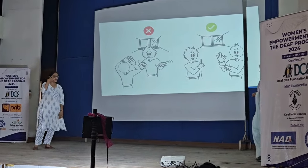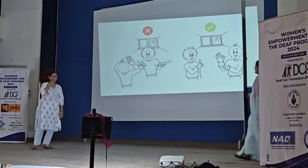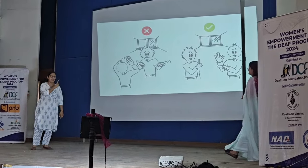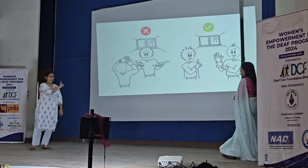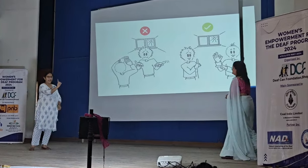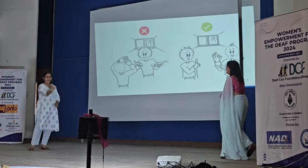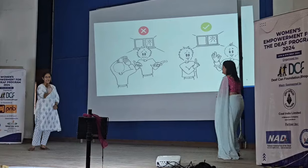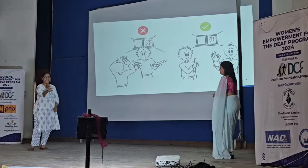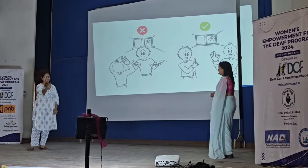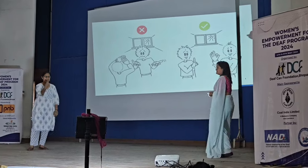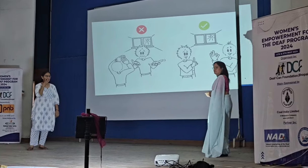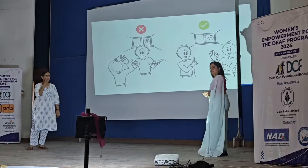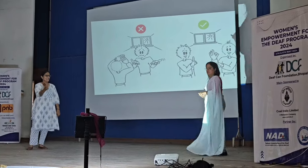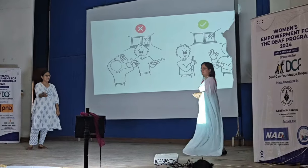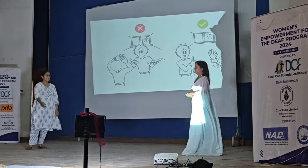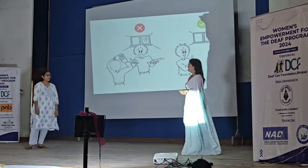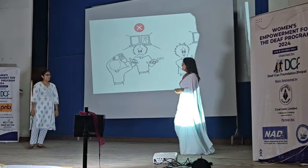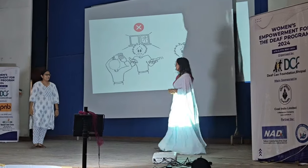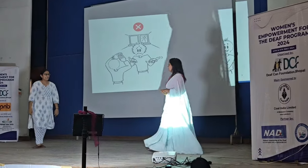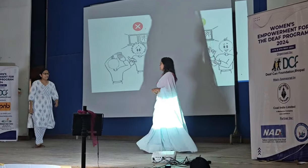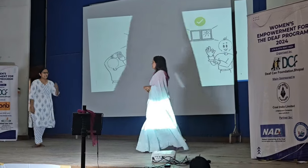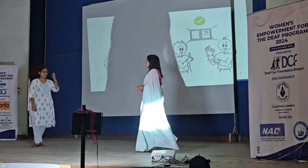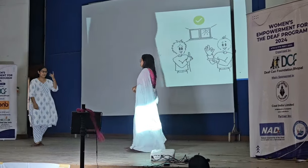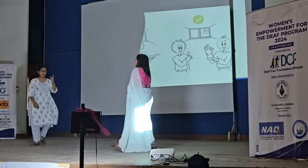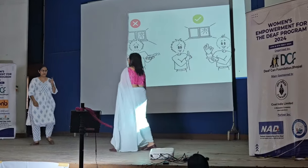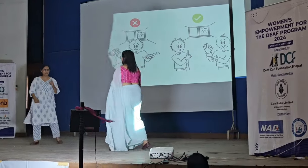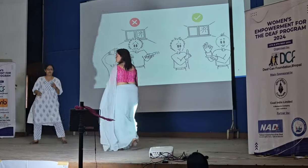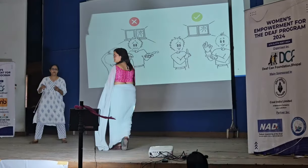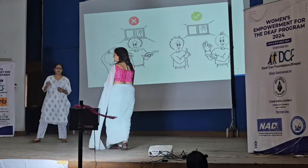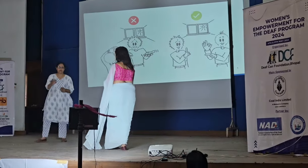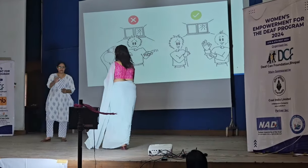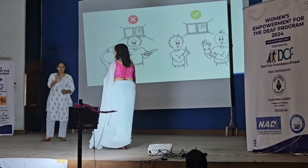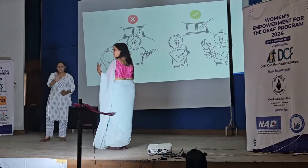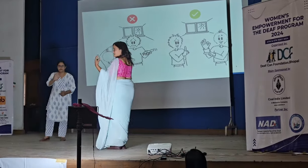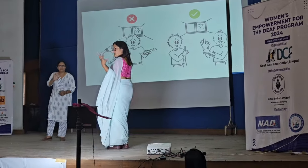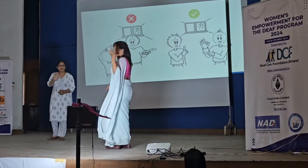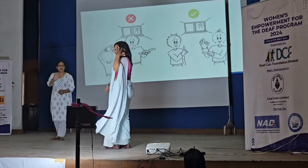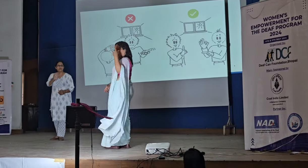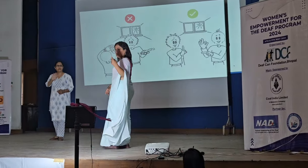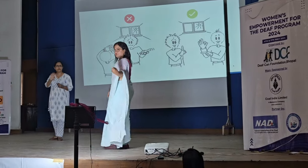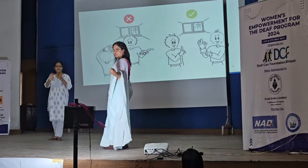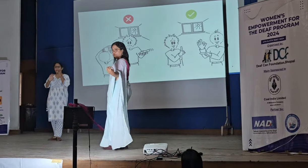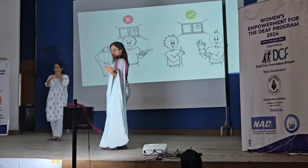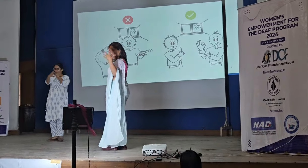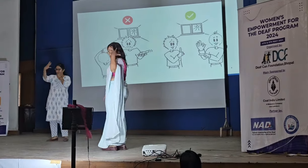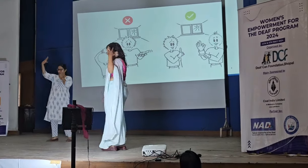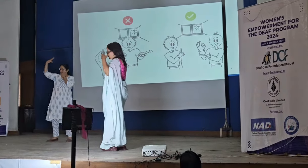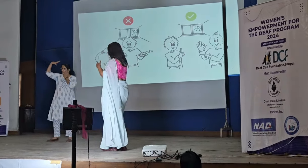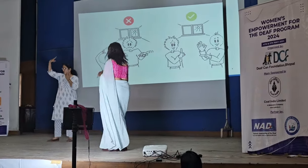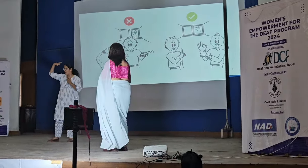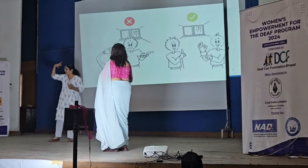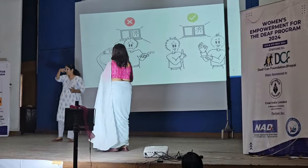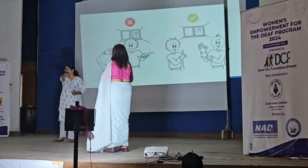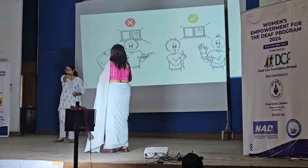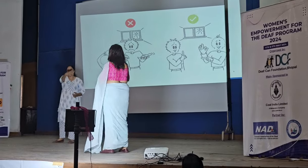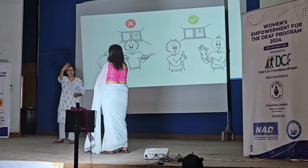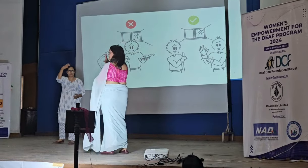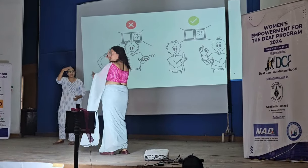ओके, मैं एक और आपको मतलब सनसेट से रिलेटेड मैं आपको एक बताना चाहूंगी। अब देखिए इसी पीछे जैसे समझ लीजिए पीछे सन